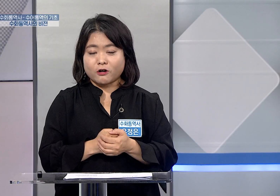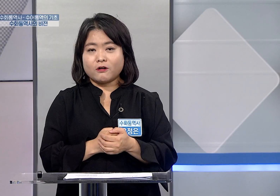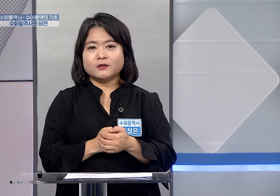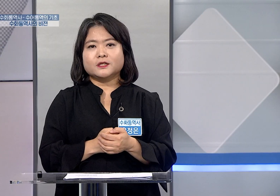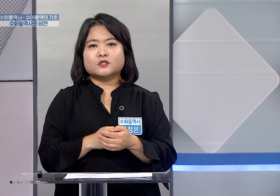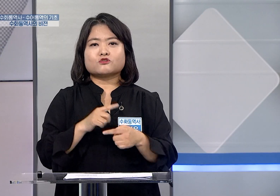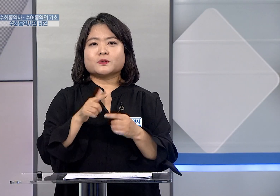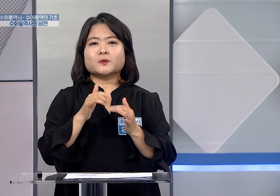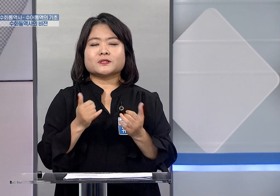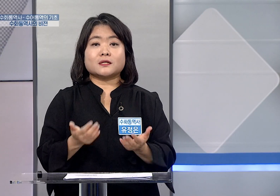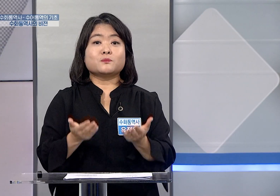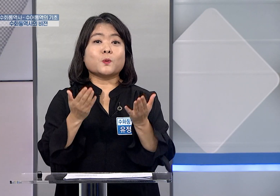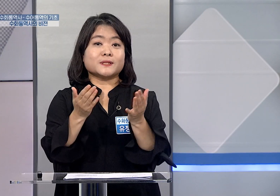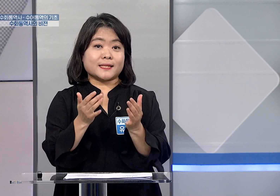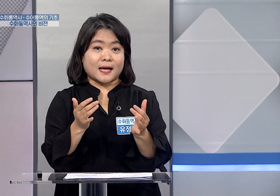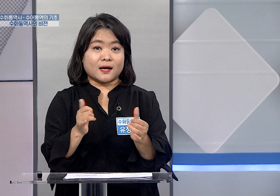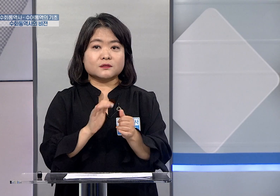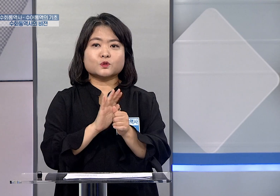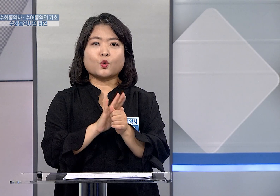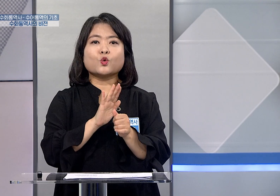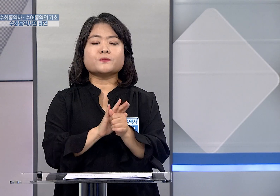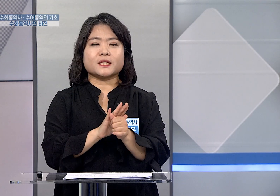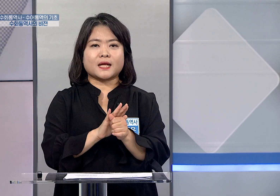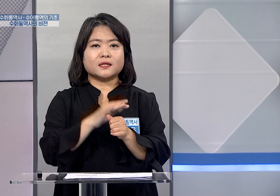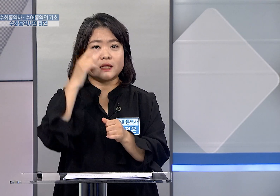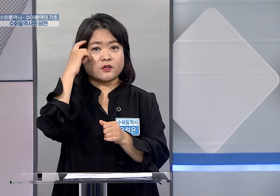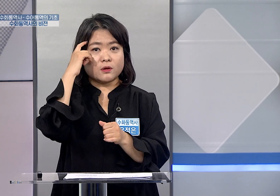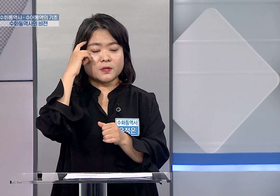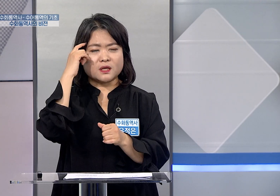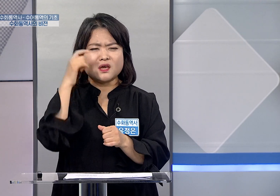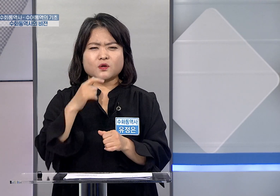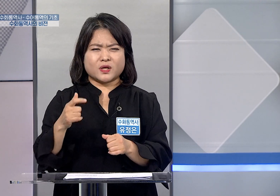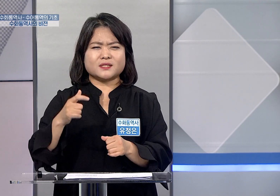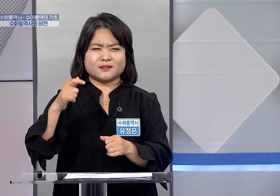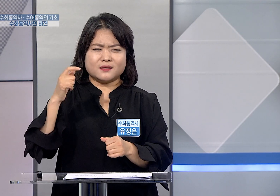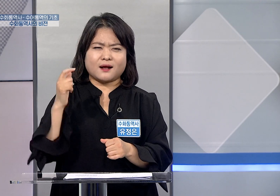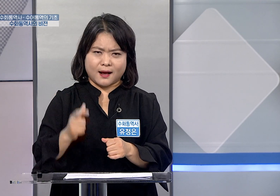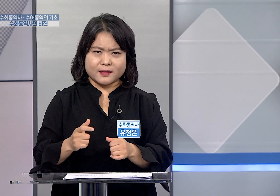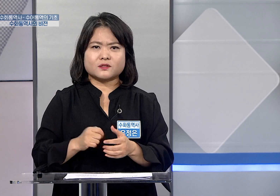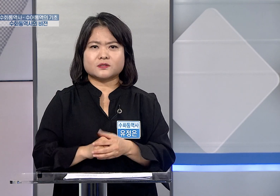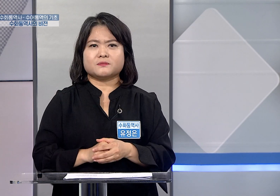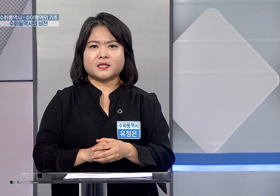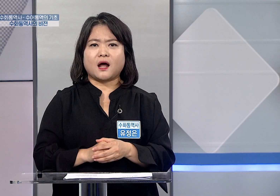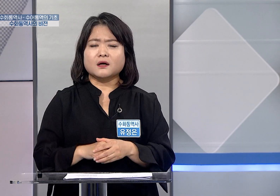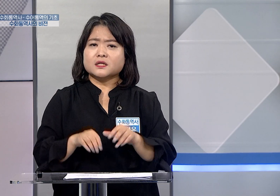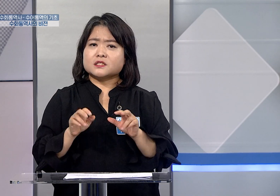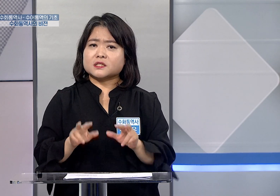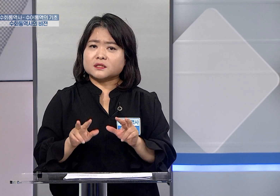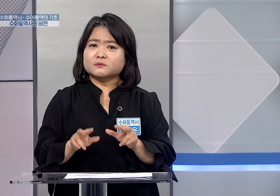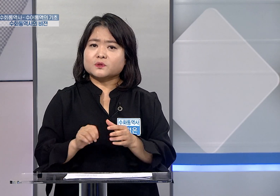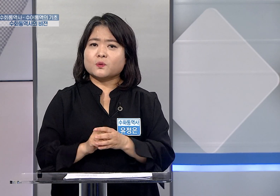어려웠고요. 수화통역사는 봉사자 그리고 도우미라는 개념이 굉장히 강했었습니다.